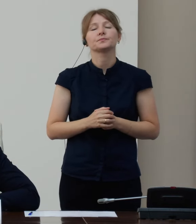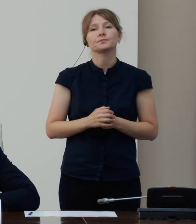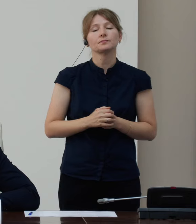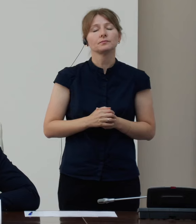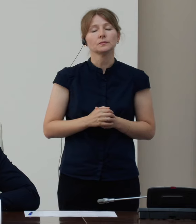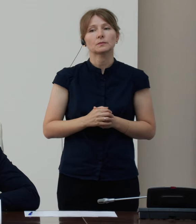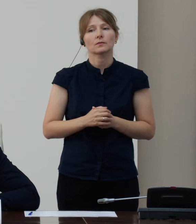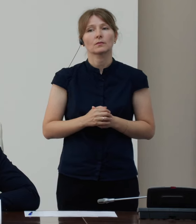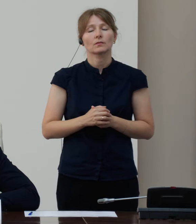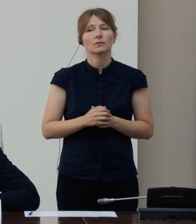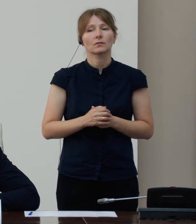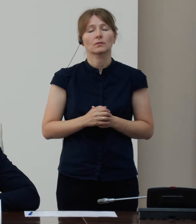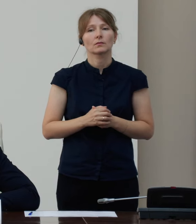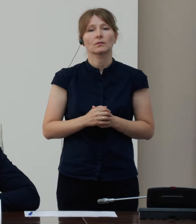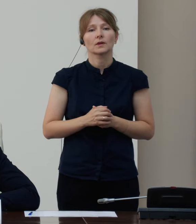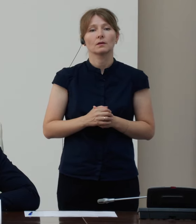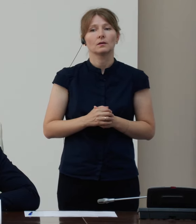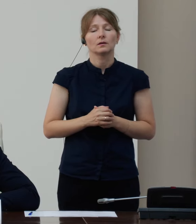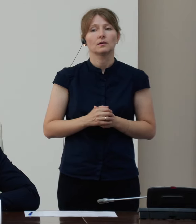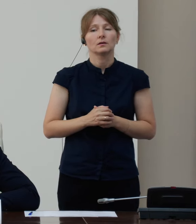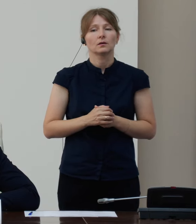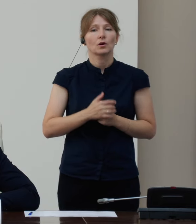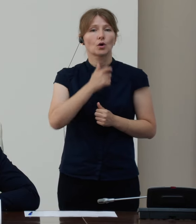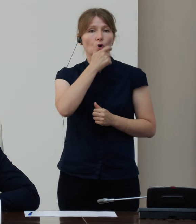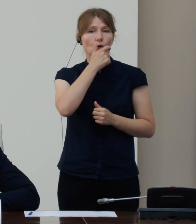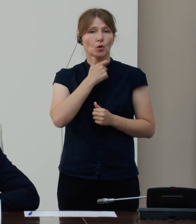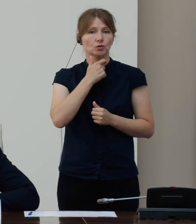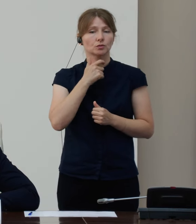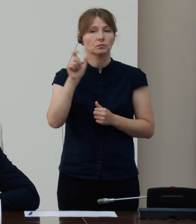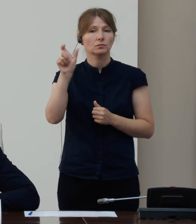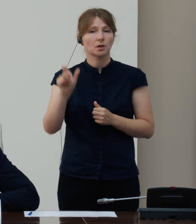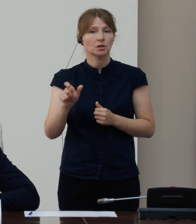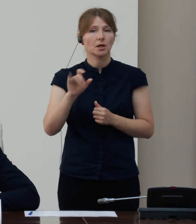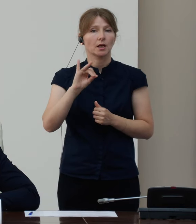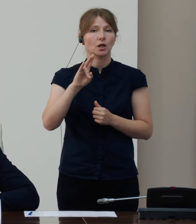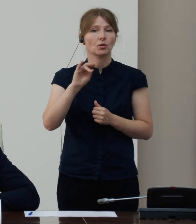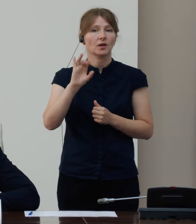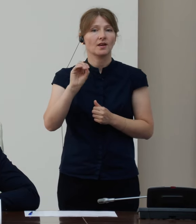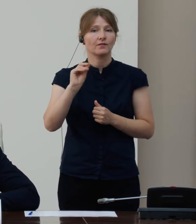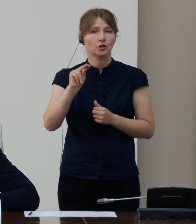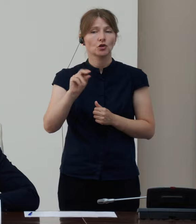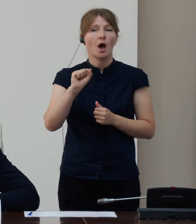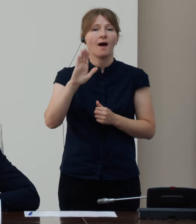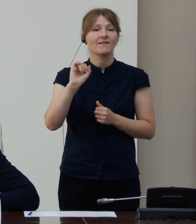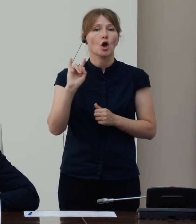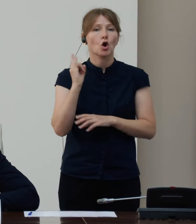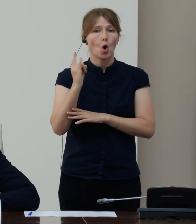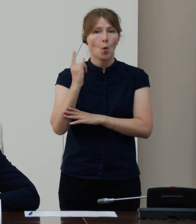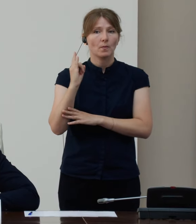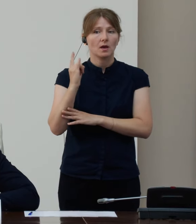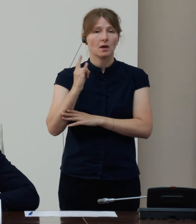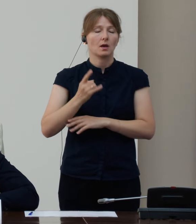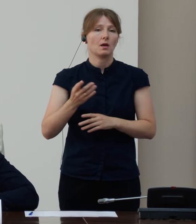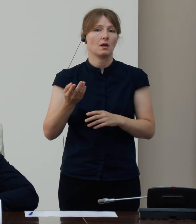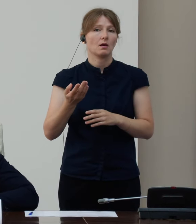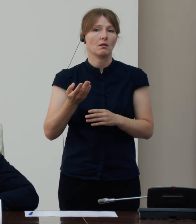Acum aș vrea să rog pe buna noastră colegă, Mariana Ianachevici, care este directoară la AVE Copii, să